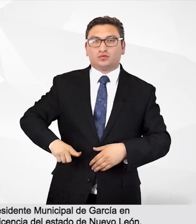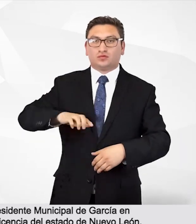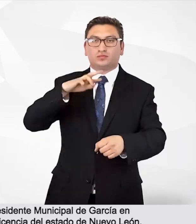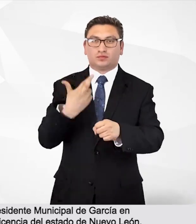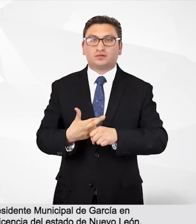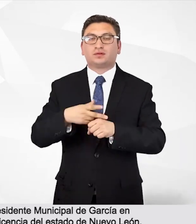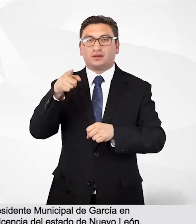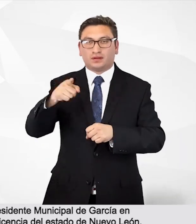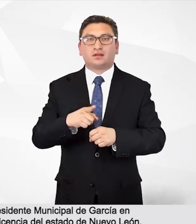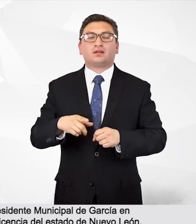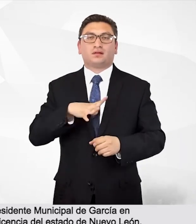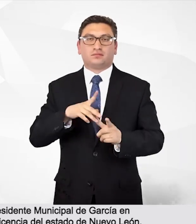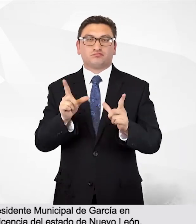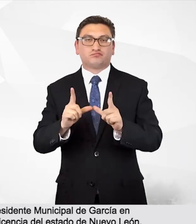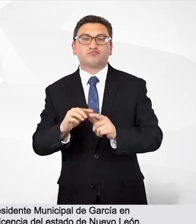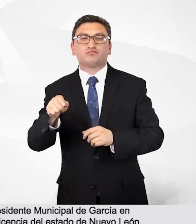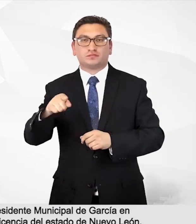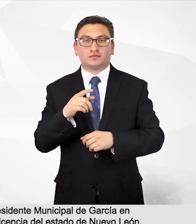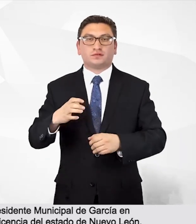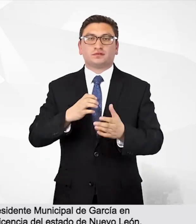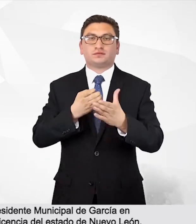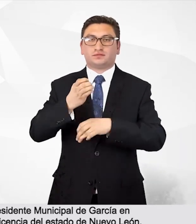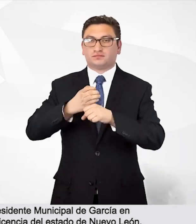y gobernador con licencia del Estado en Nuevo León.